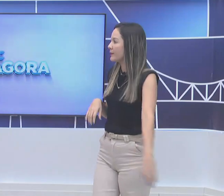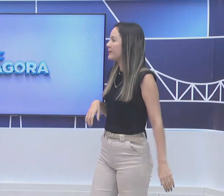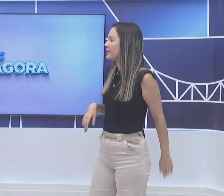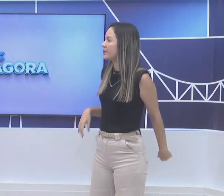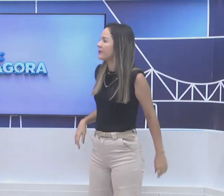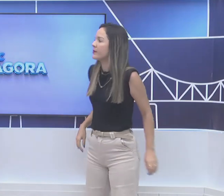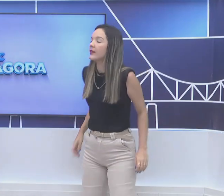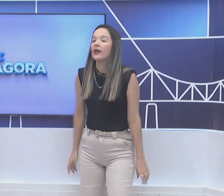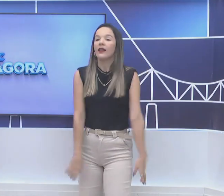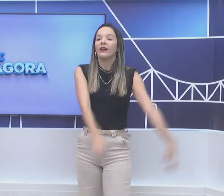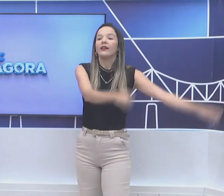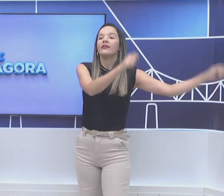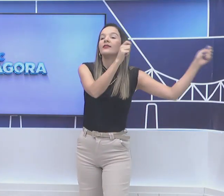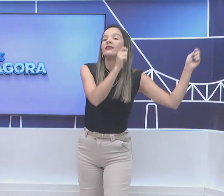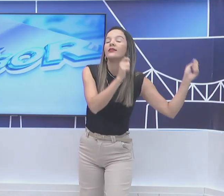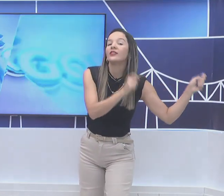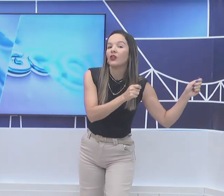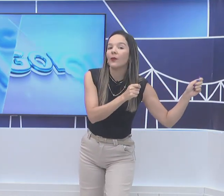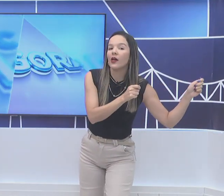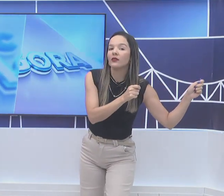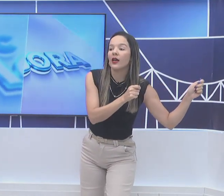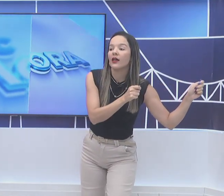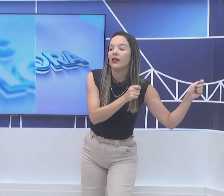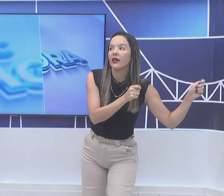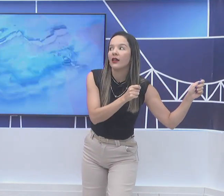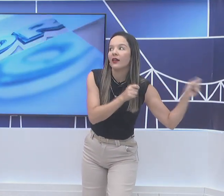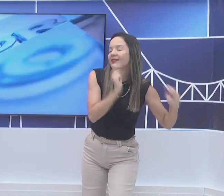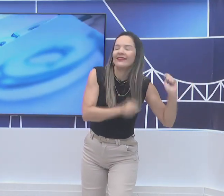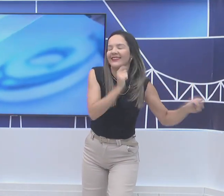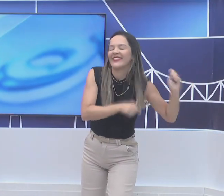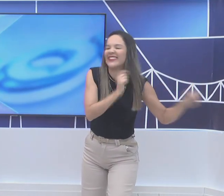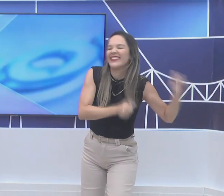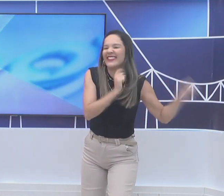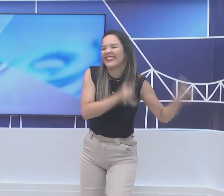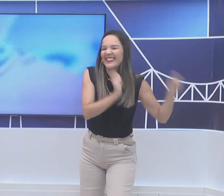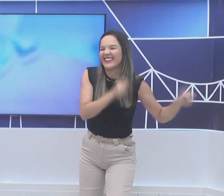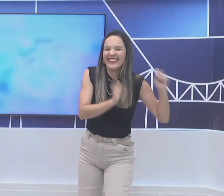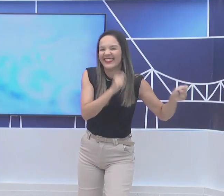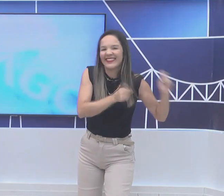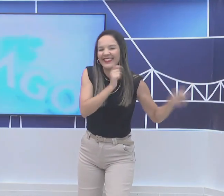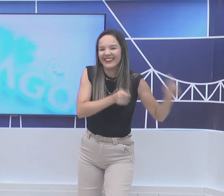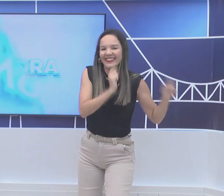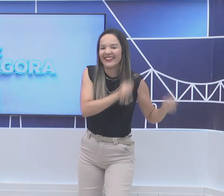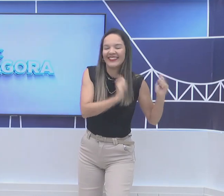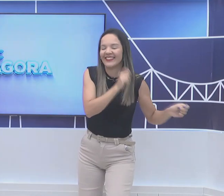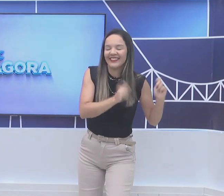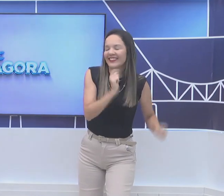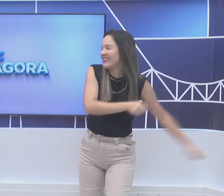Rede de Poços Sete Mares Já tô pronta Processando